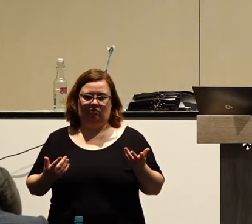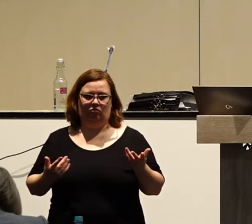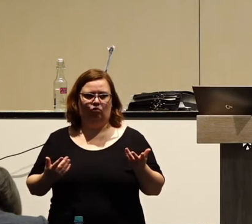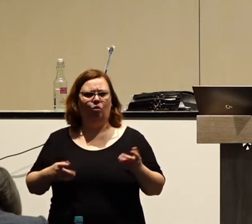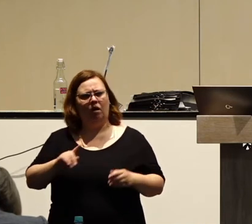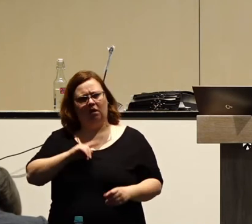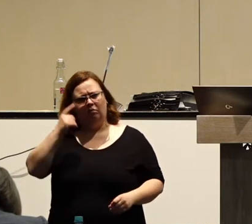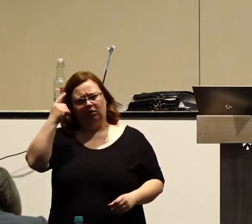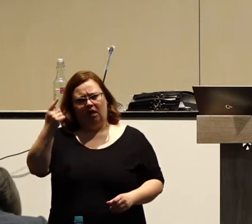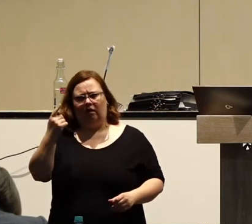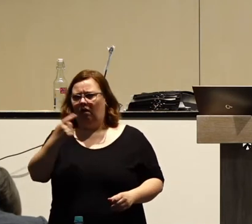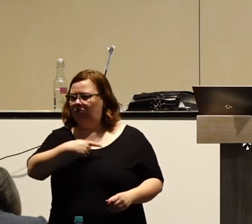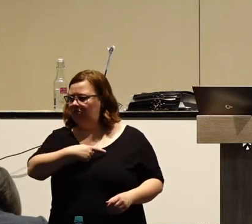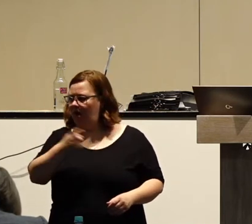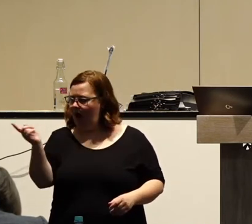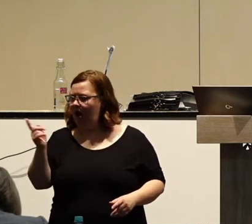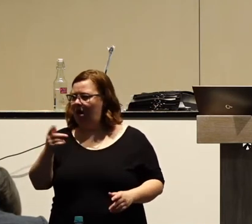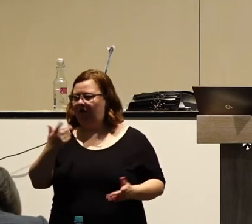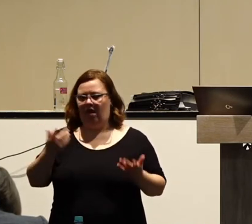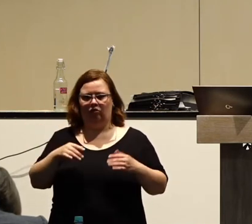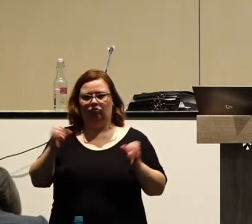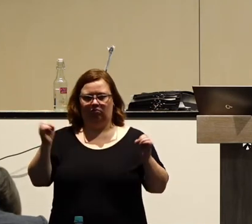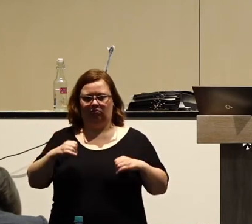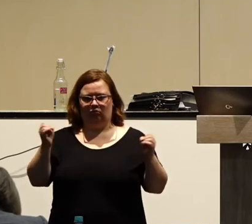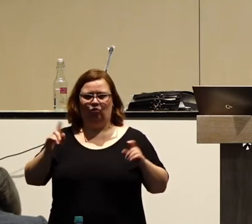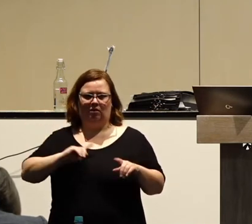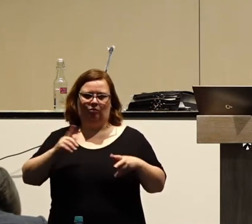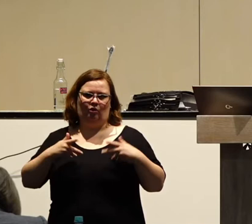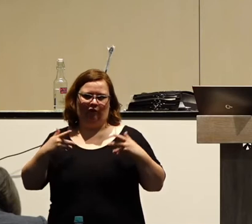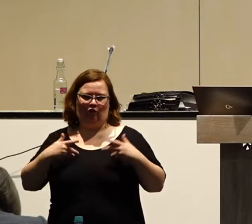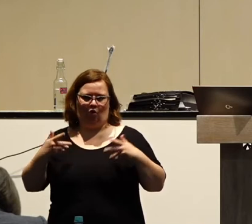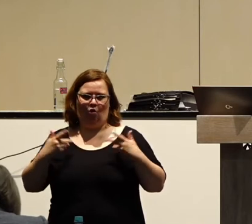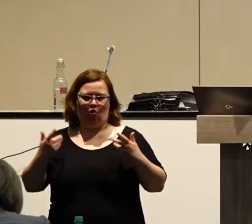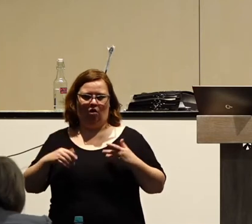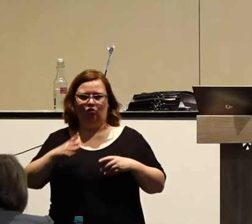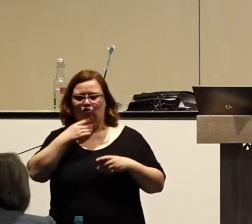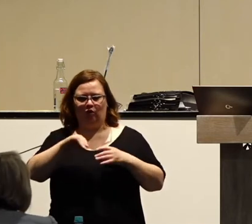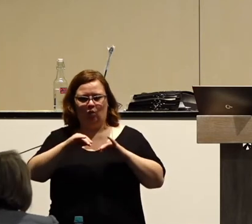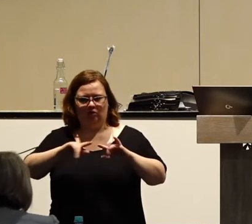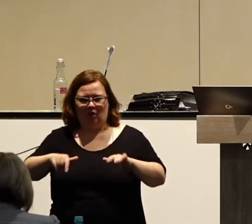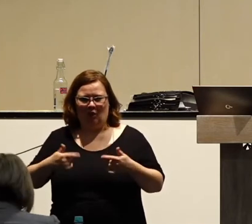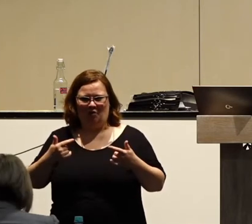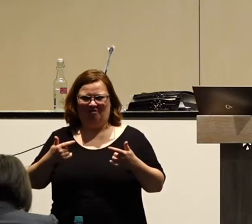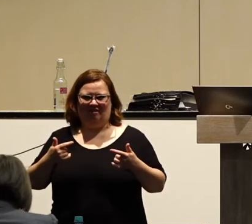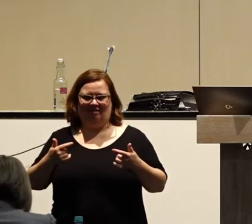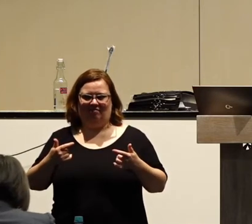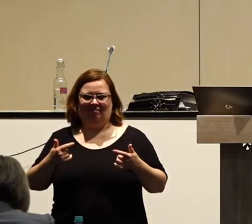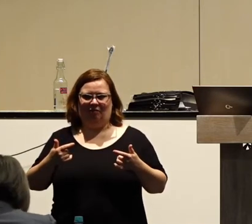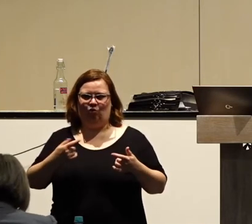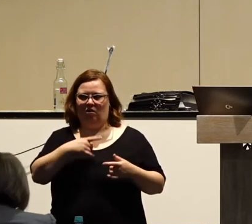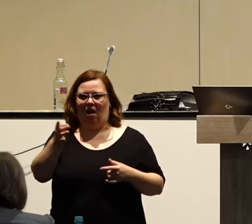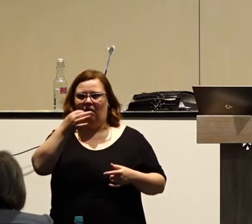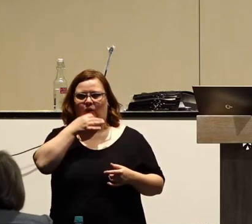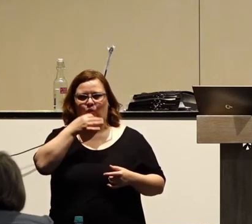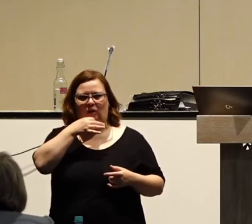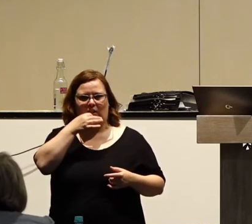Ich denke, wir stimmen nahezu alle diesen Antrag zu und ich freue mich, dass dann schöne Kurse entstehen und alle